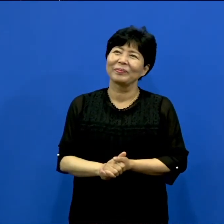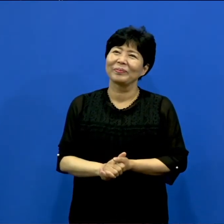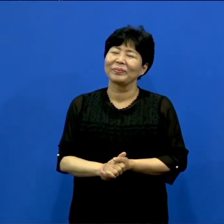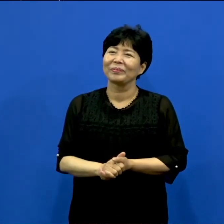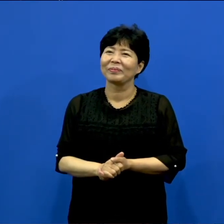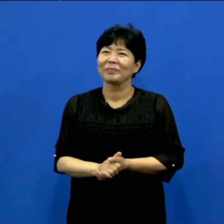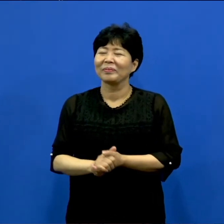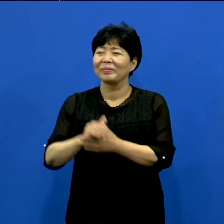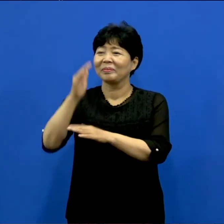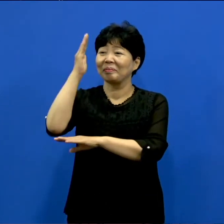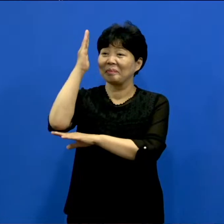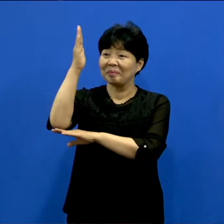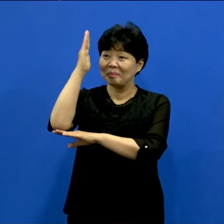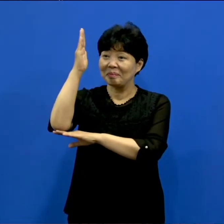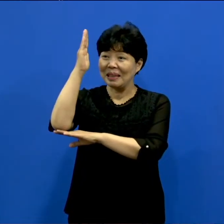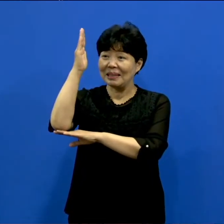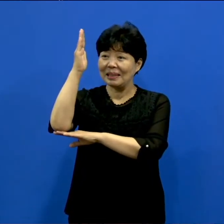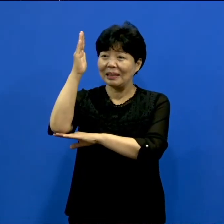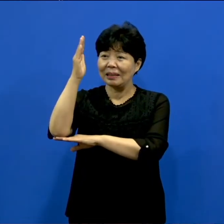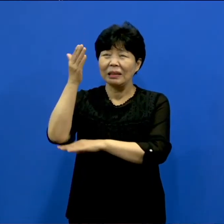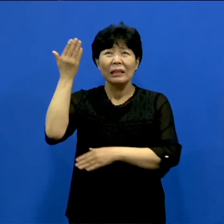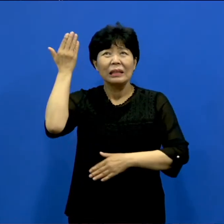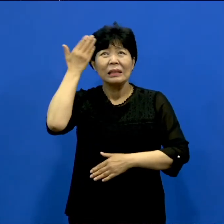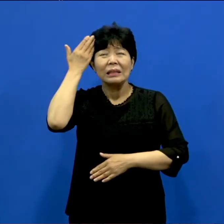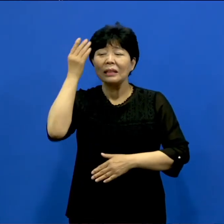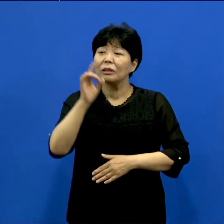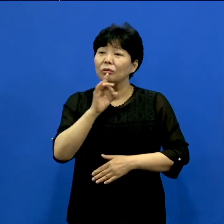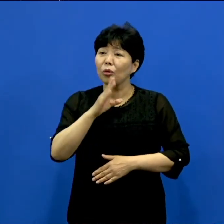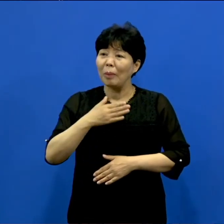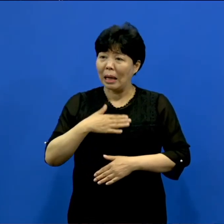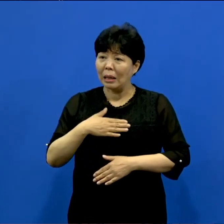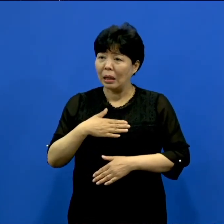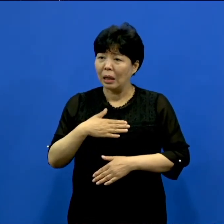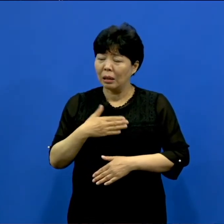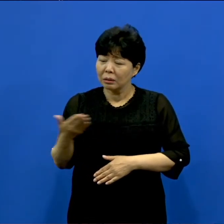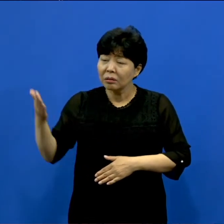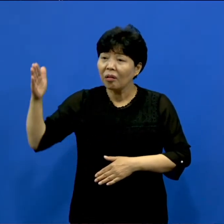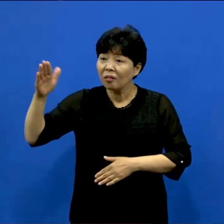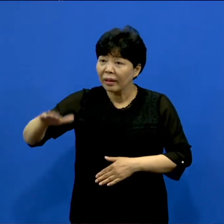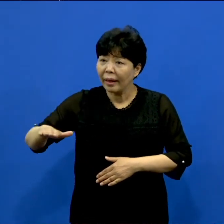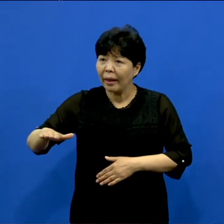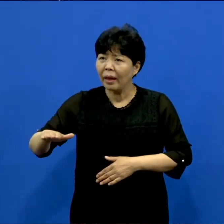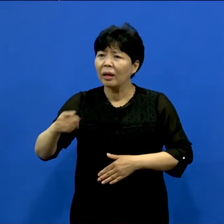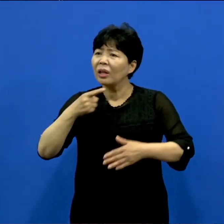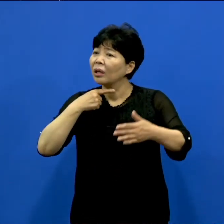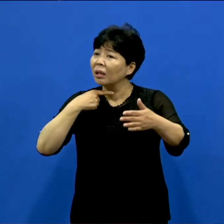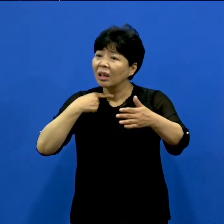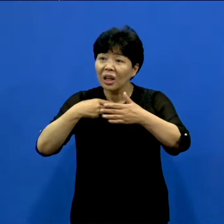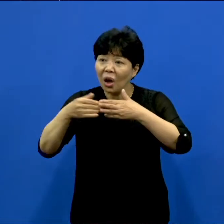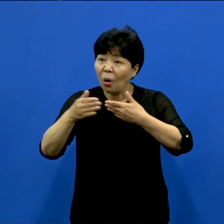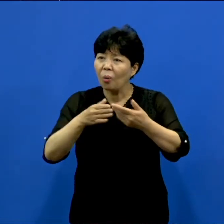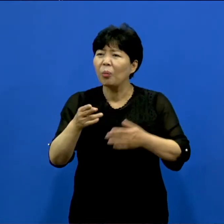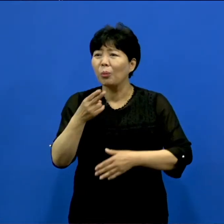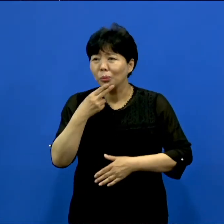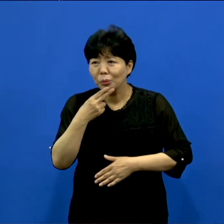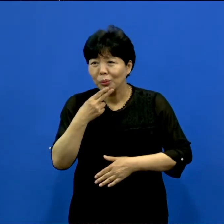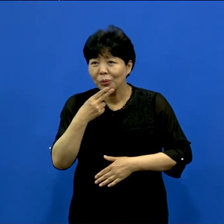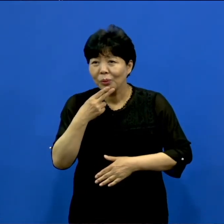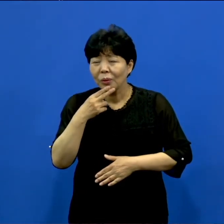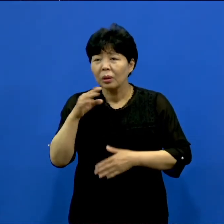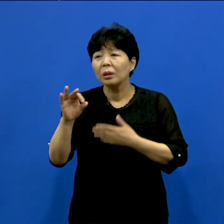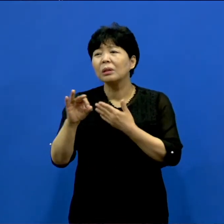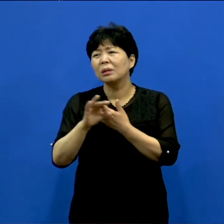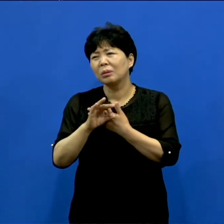그러니까 말씀을 머리로는 아는데 실제적으로 경험해 보지 않았기 때문에 모호한 거죠. 알 듯 말 듯.